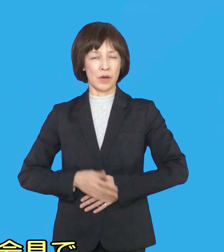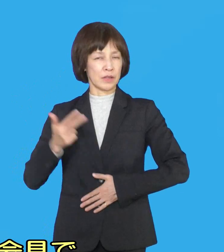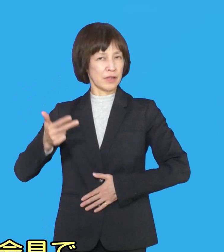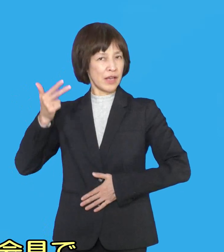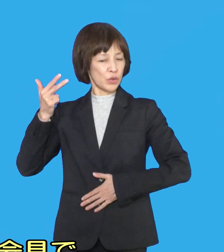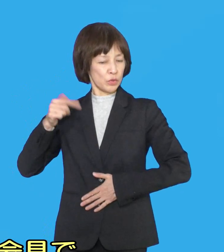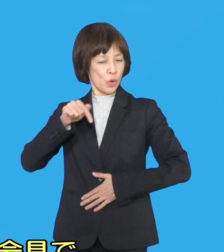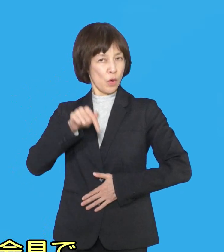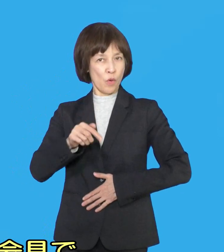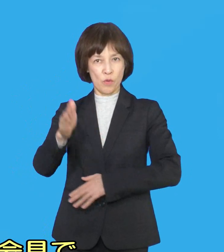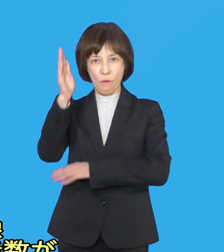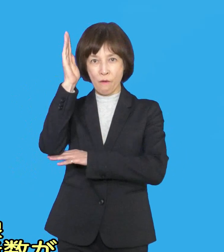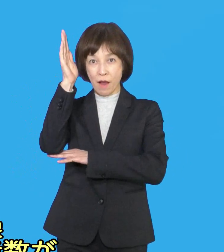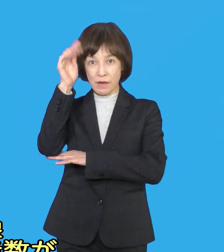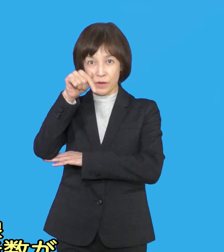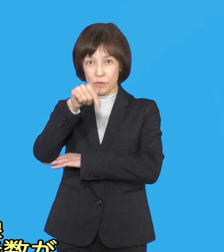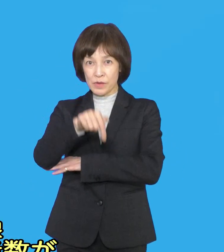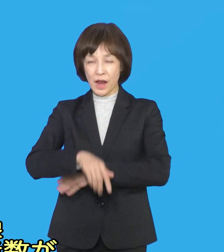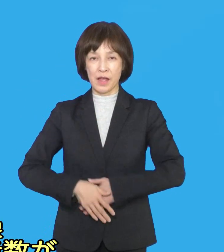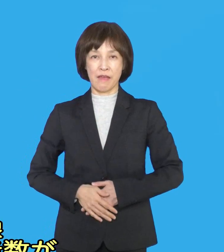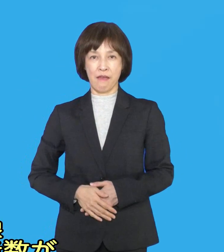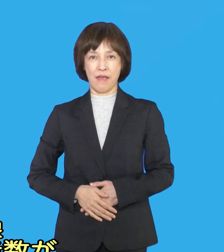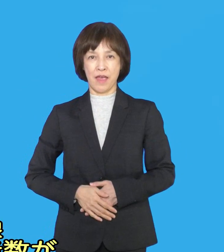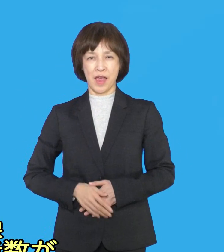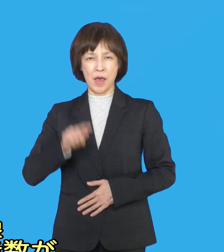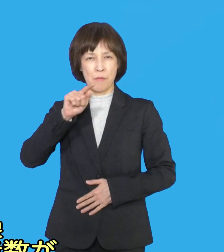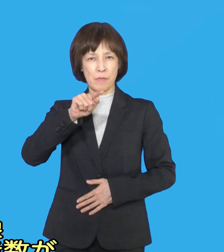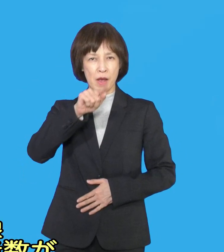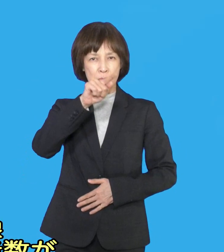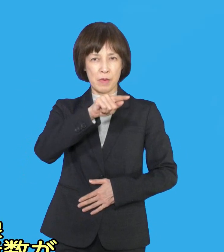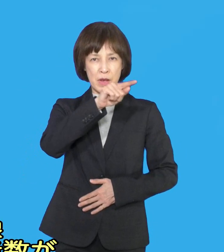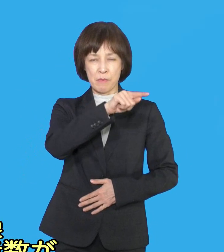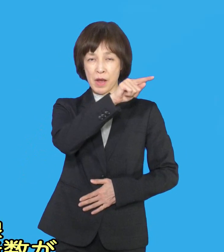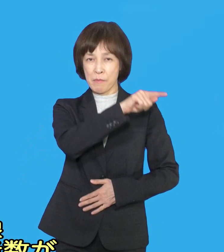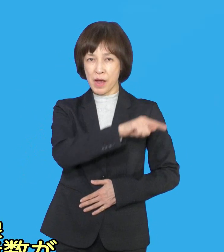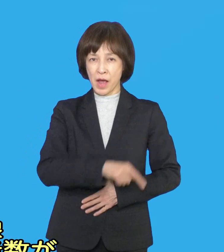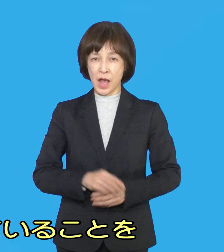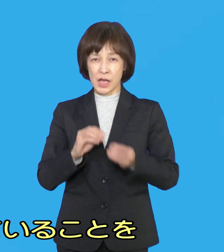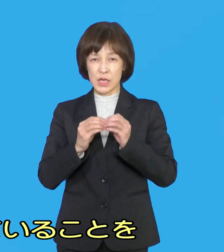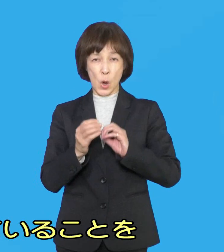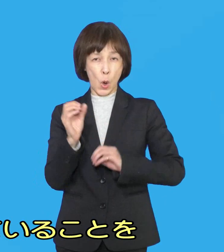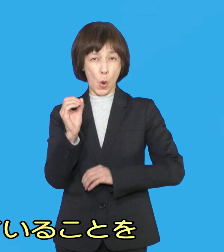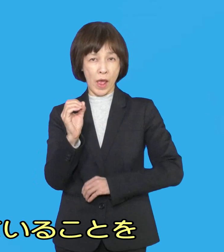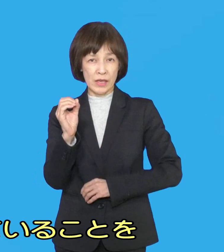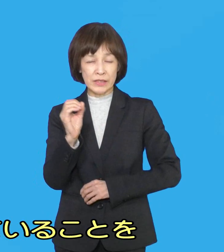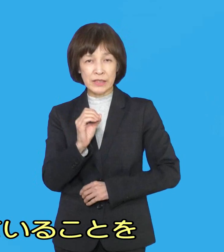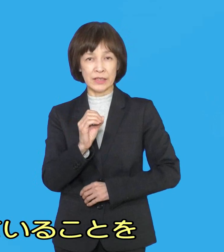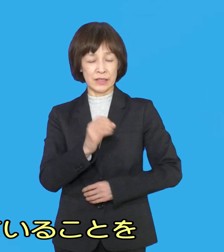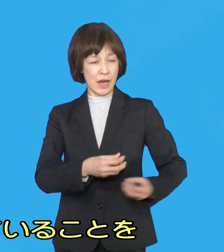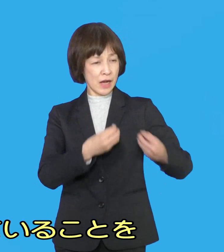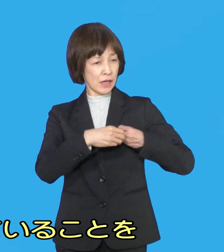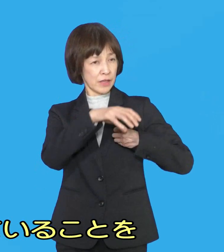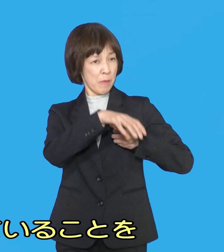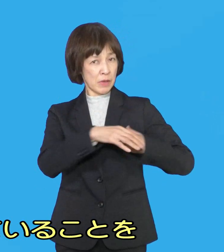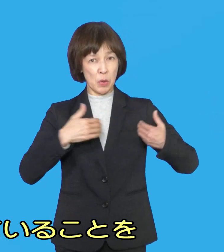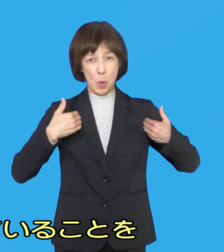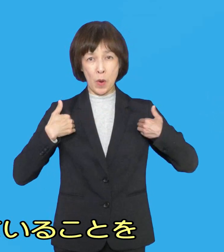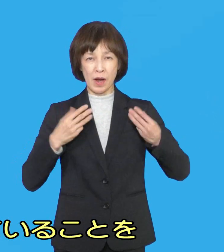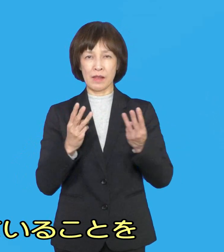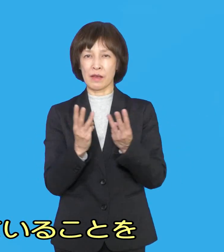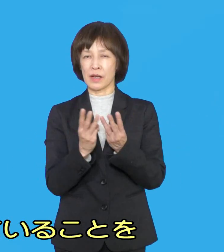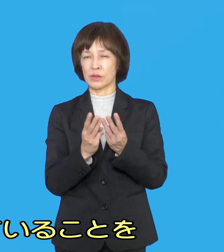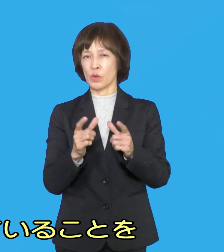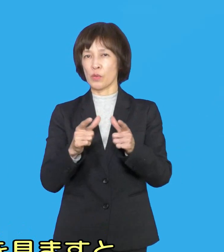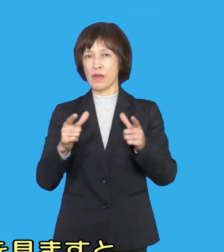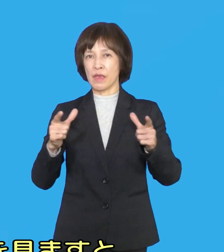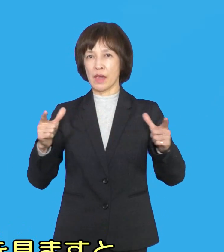の記者会見でですね、このオレンジ色の線、感染経路不明者数が非常にぐぐっと増えているということをお伝えを